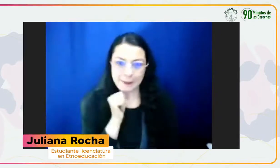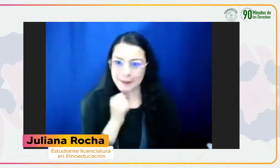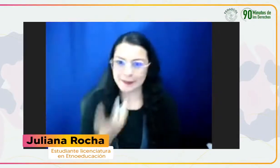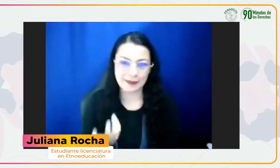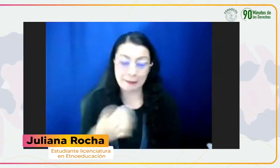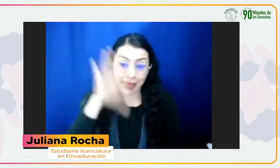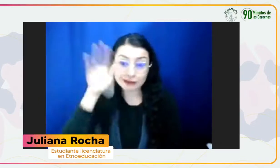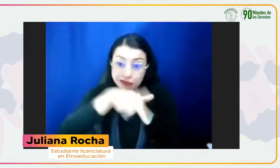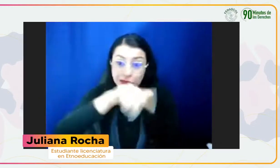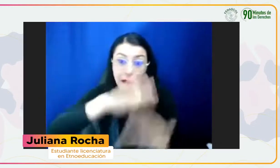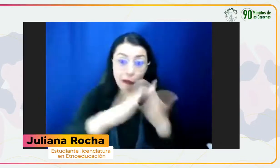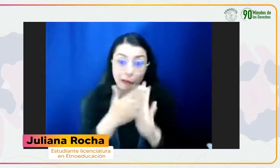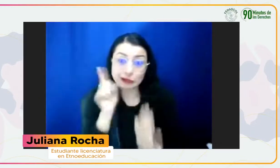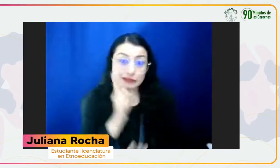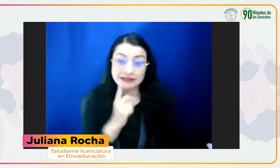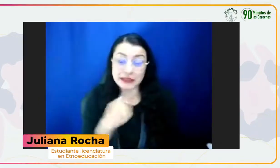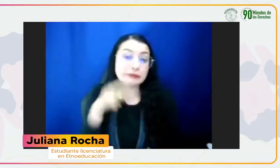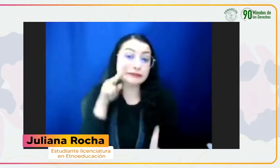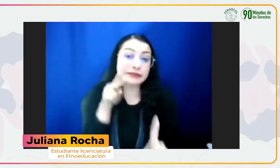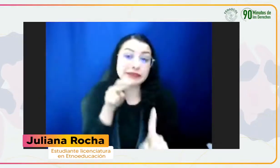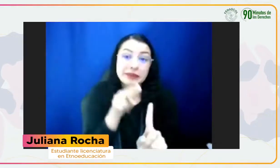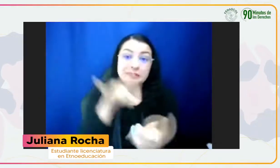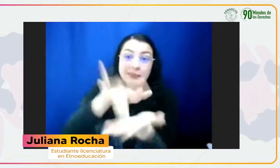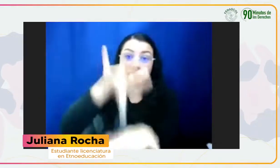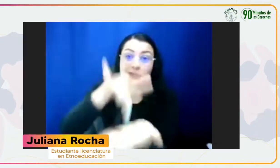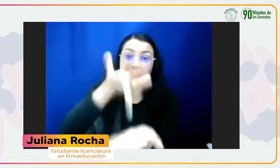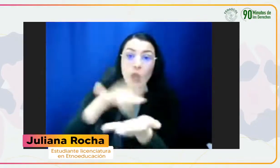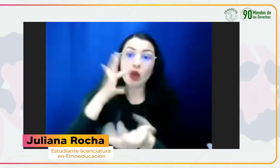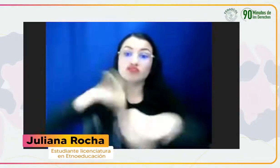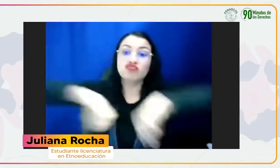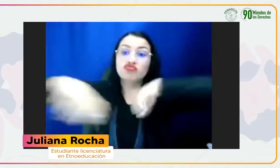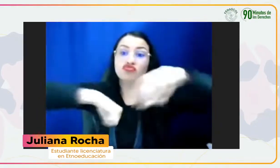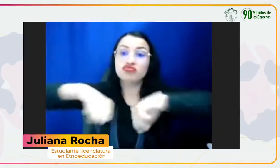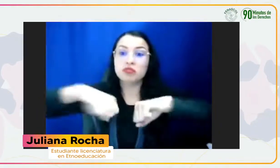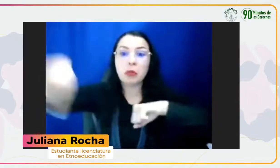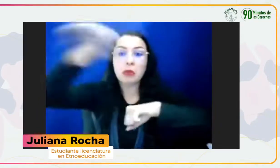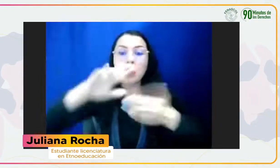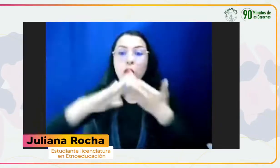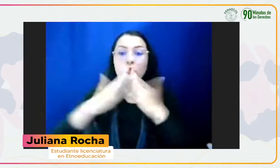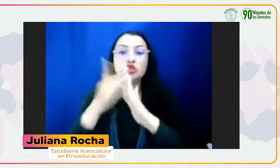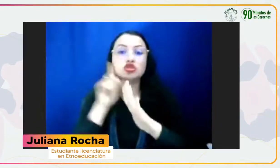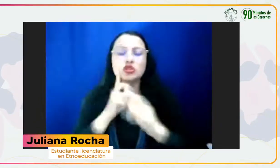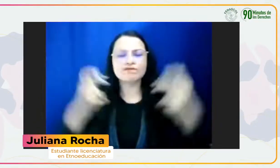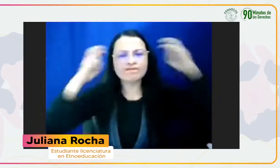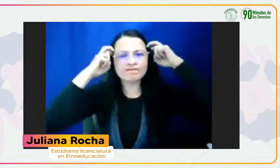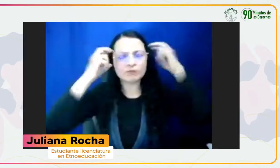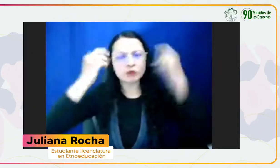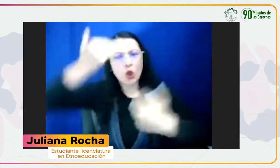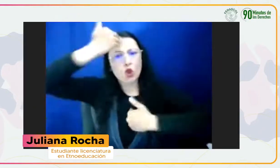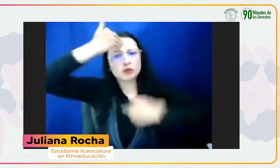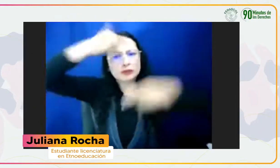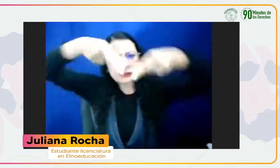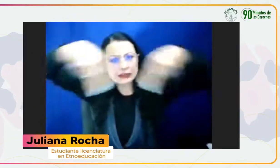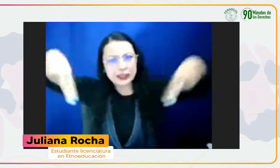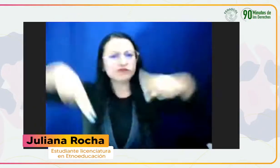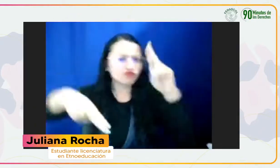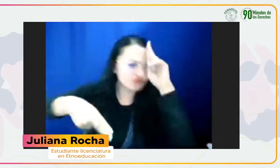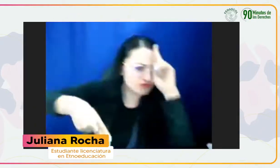se puede participar, no lo tenemos. Pero para la comunidad sorda, en temas de participación y movimientos y temas de